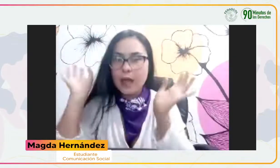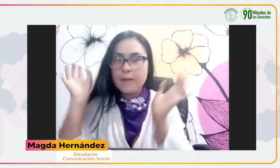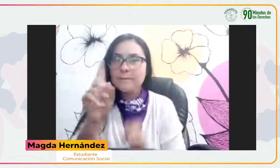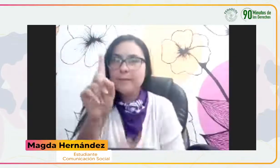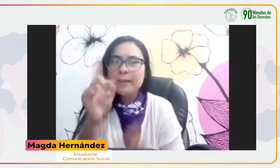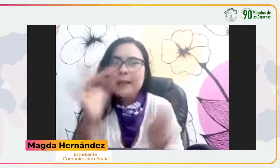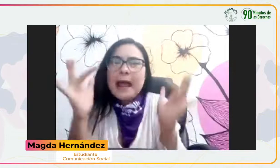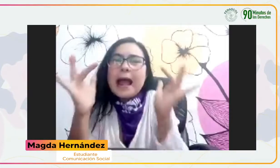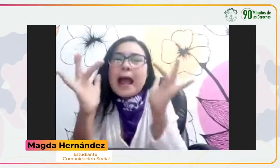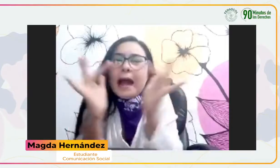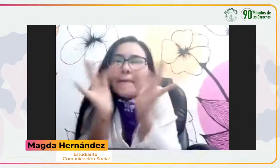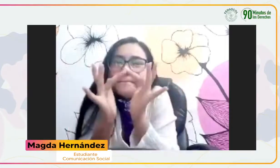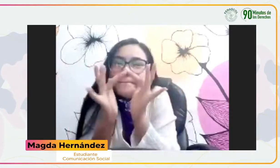han conseguido,